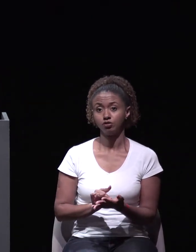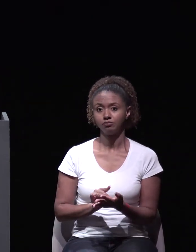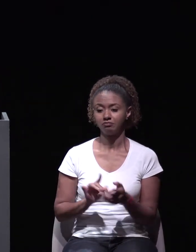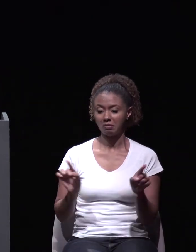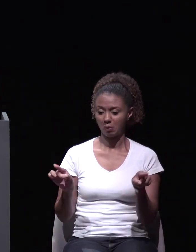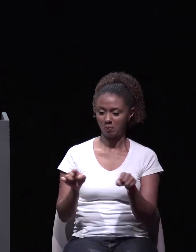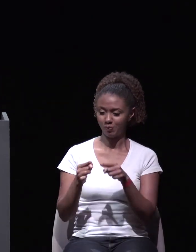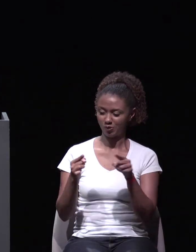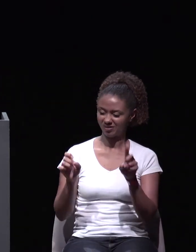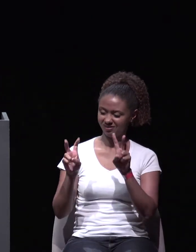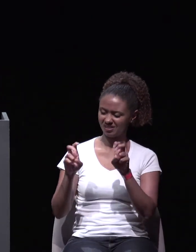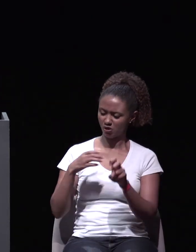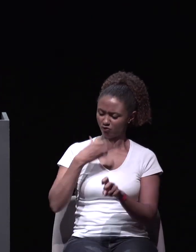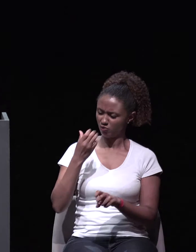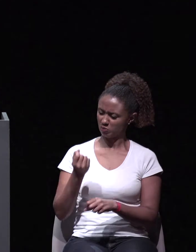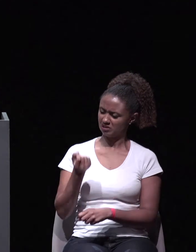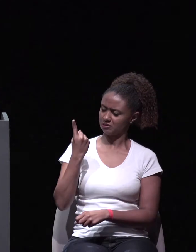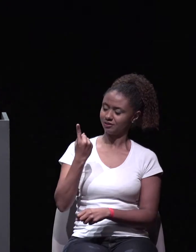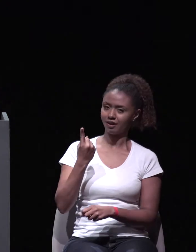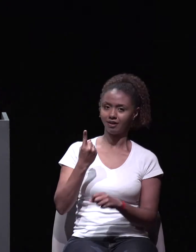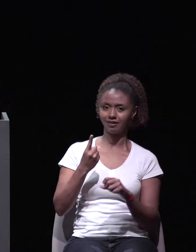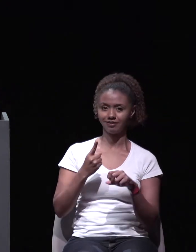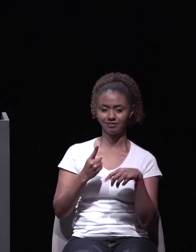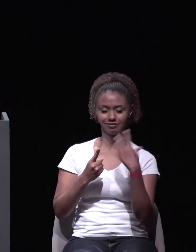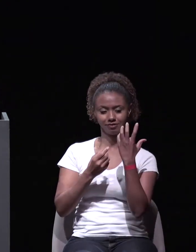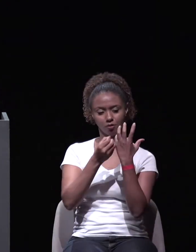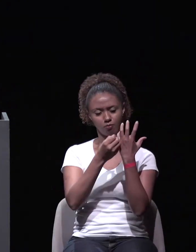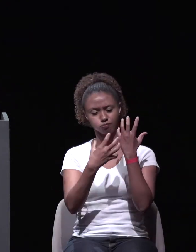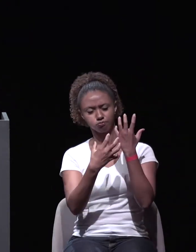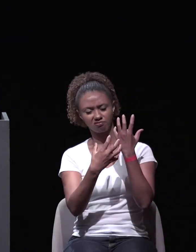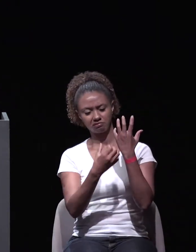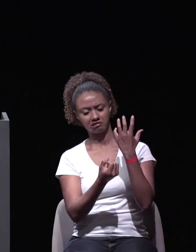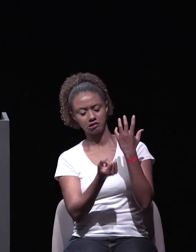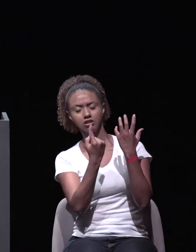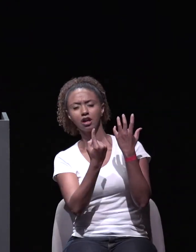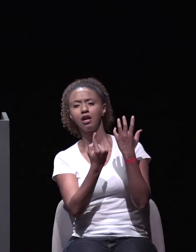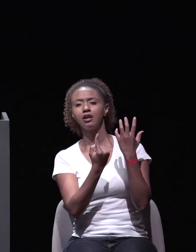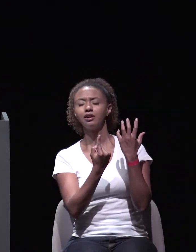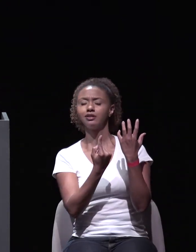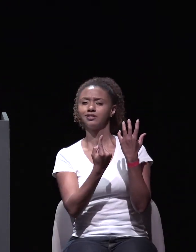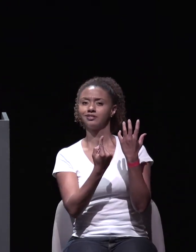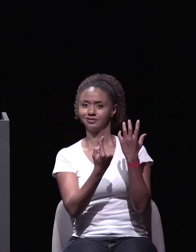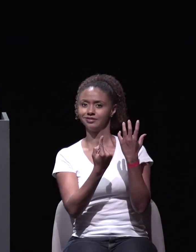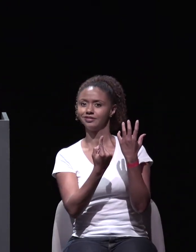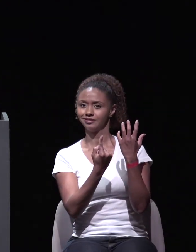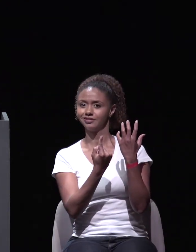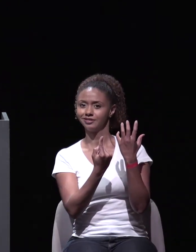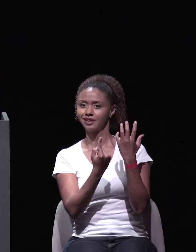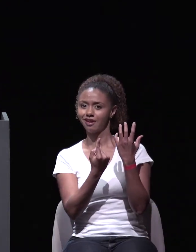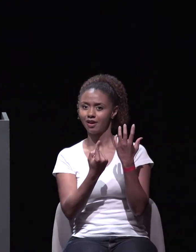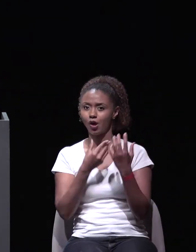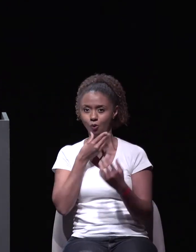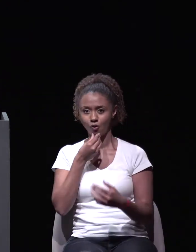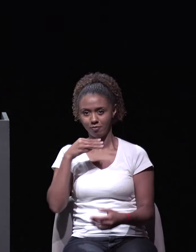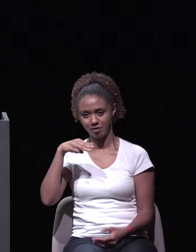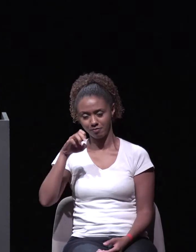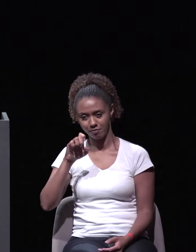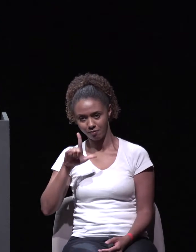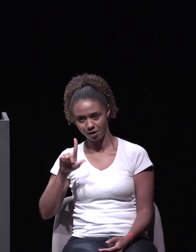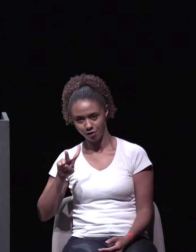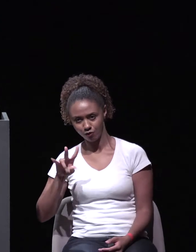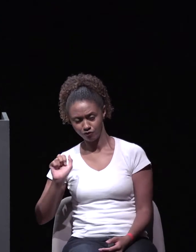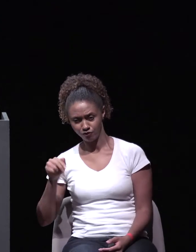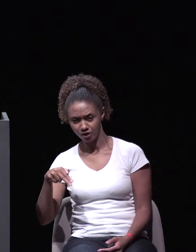fruta estranha, né, que nasce nessa árvore, e essa fruta equivale na obra do Melvin Edwards, aquela forma que